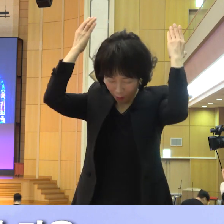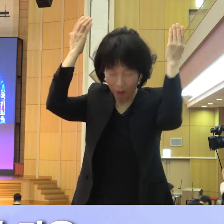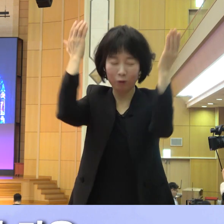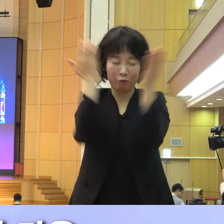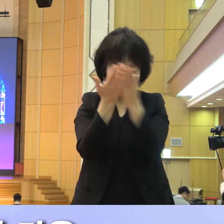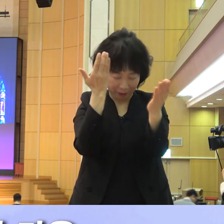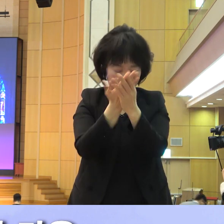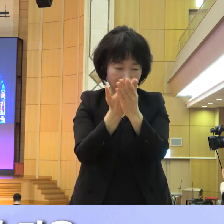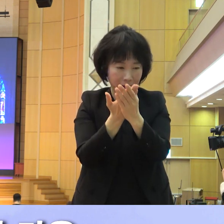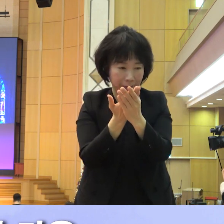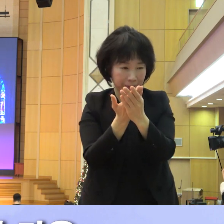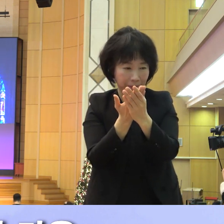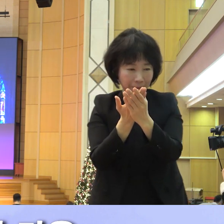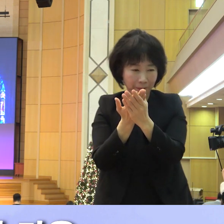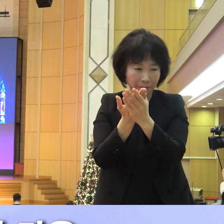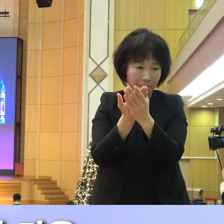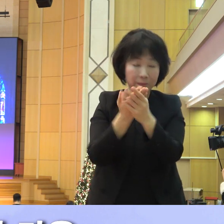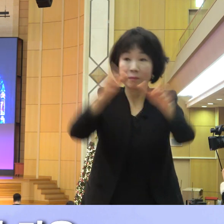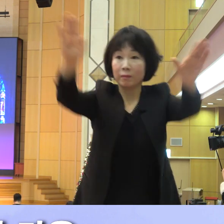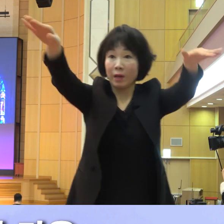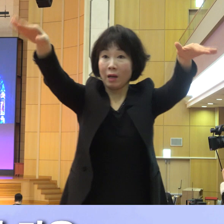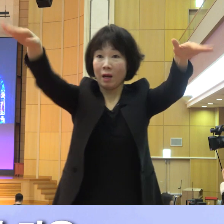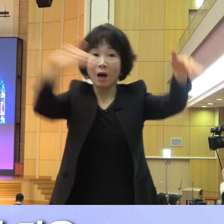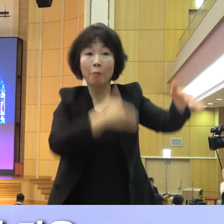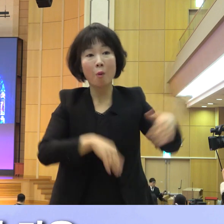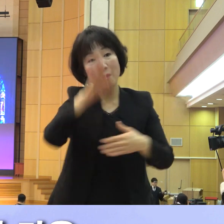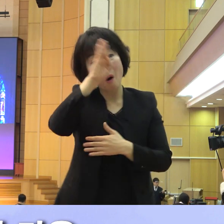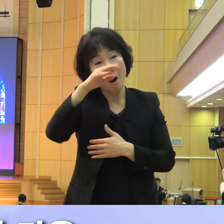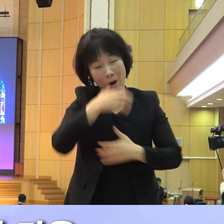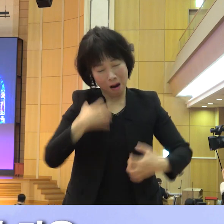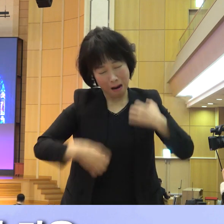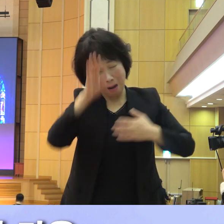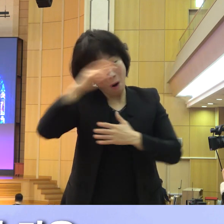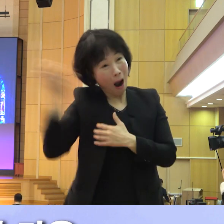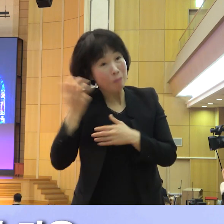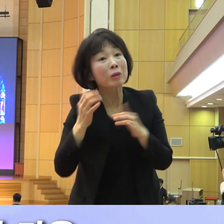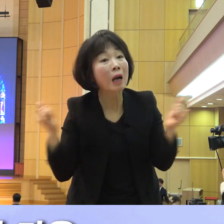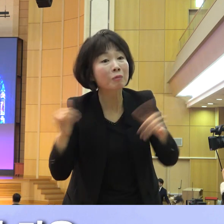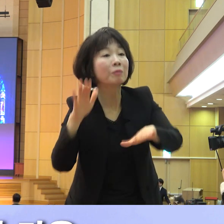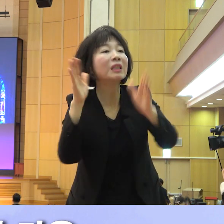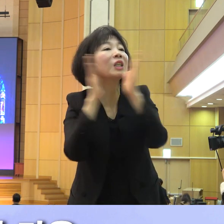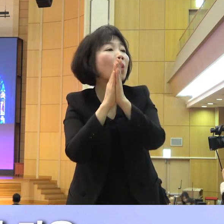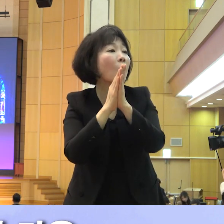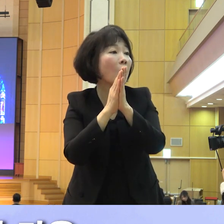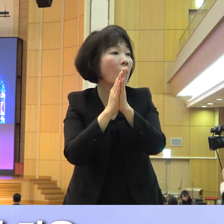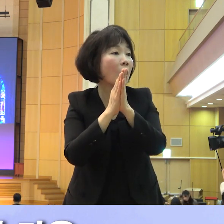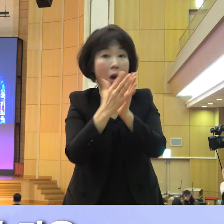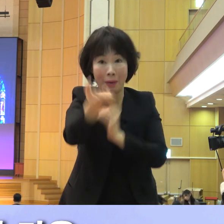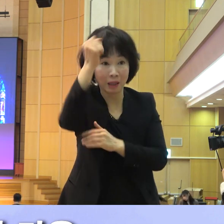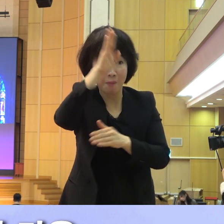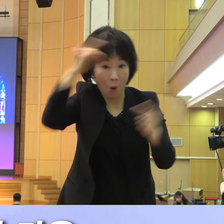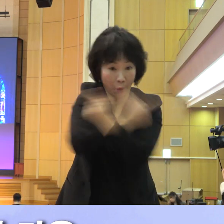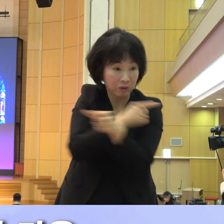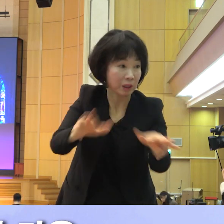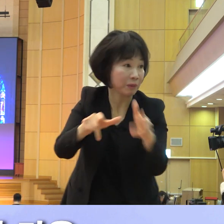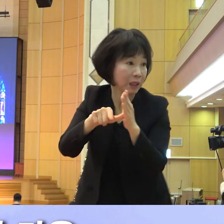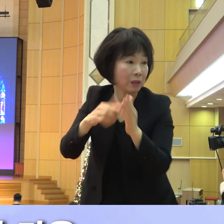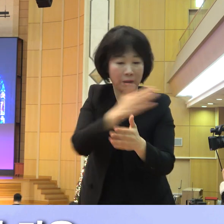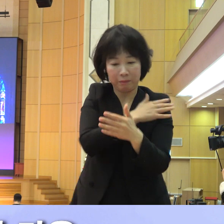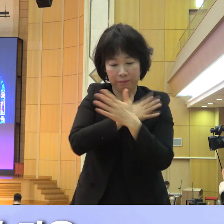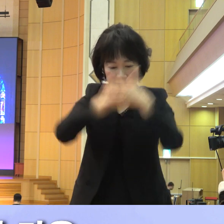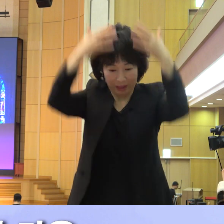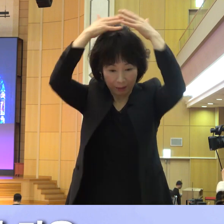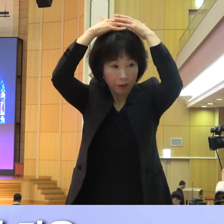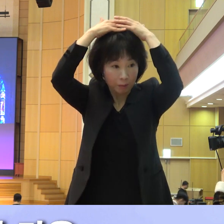축복하여 주옵소서. 아프신 분들 아픈 자를 손얹길 바랍니다. 이 시간 치유 기도해 드리겠습니다. 하나님